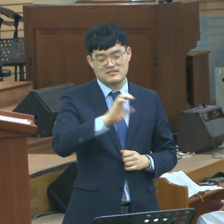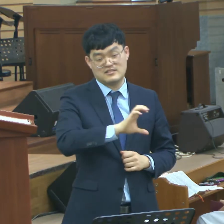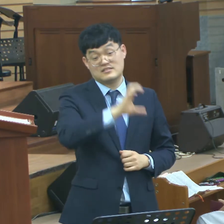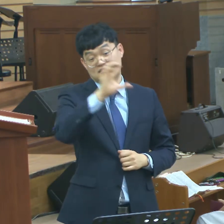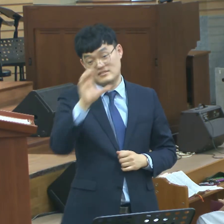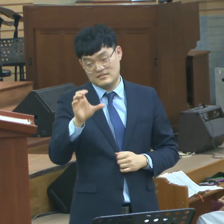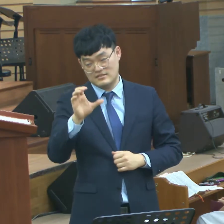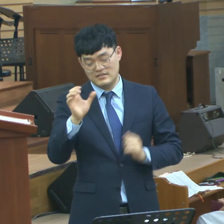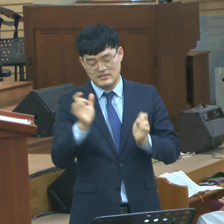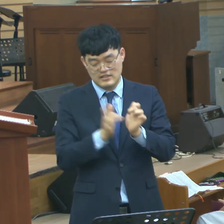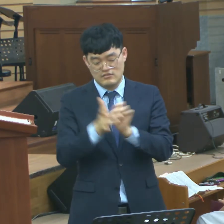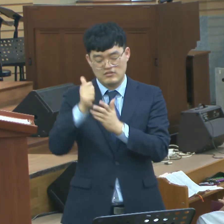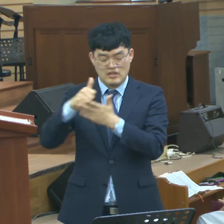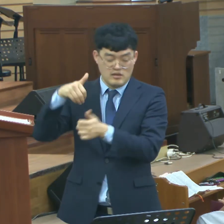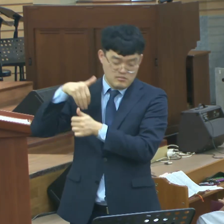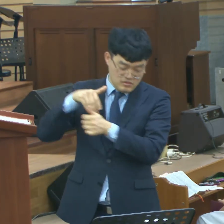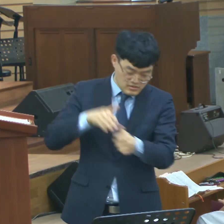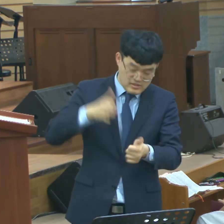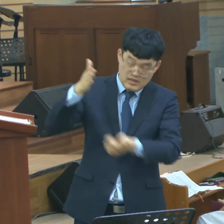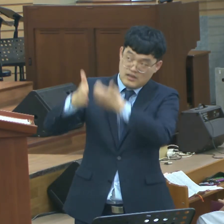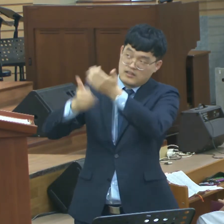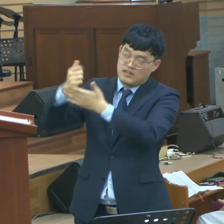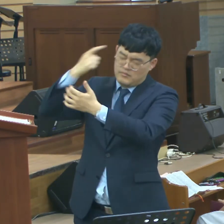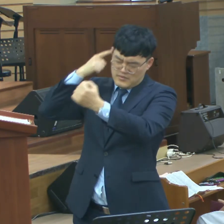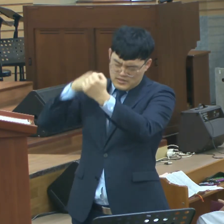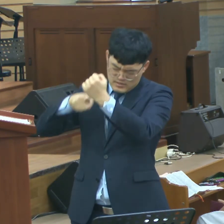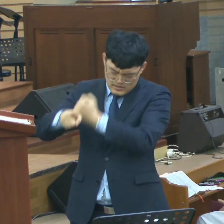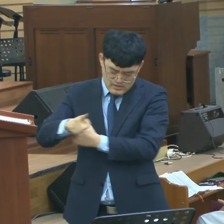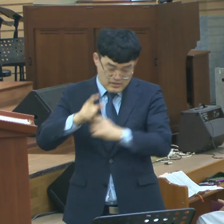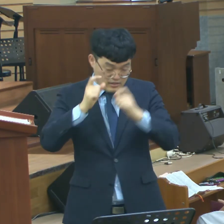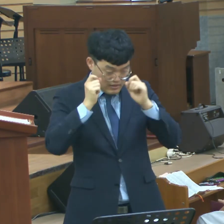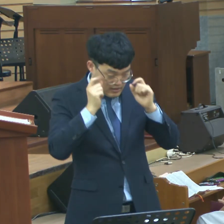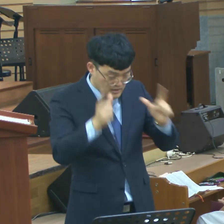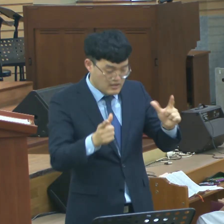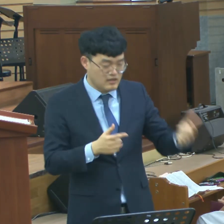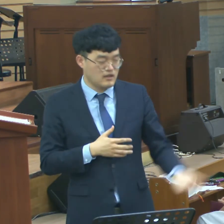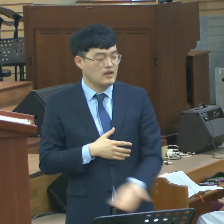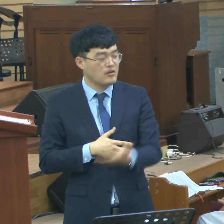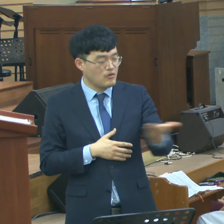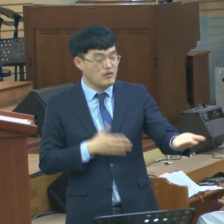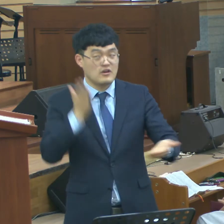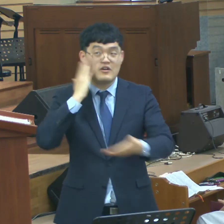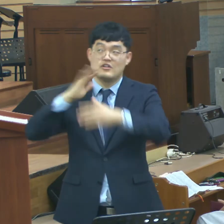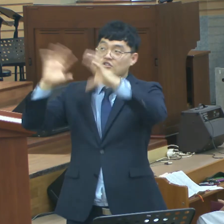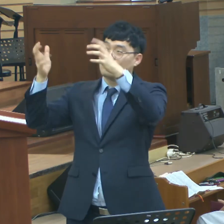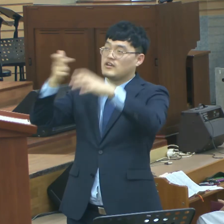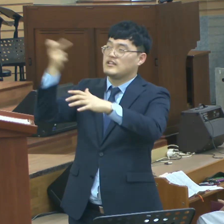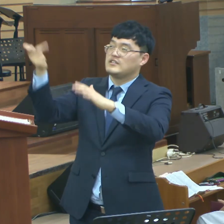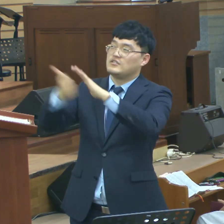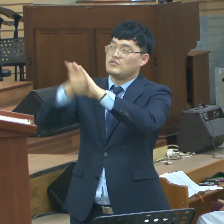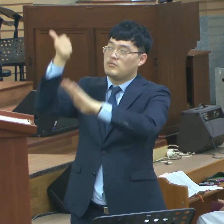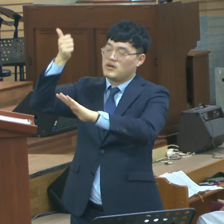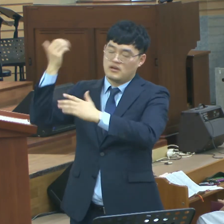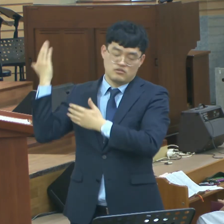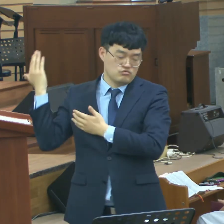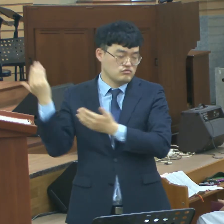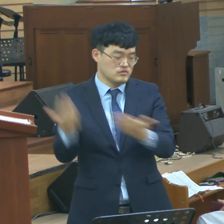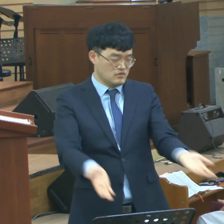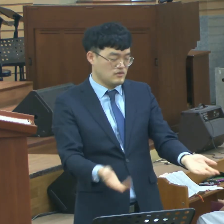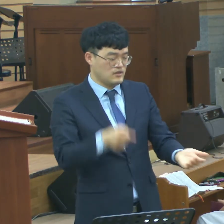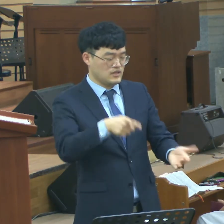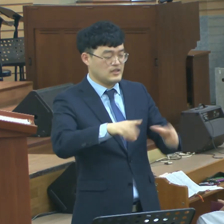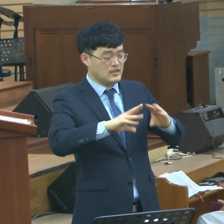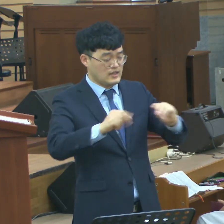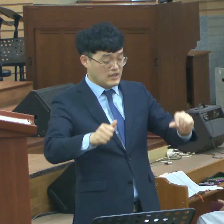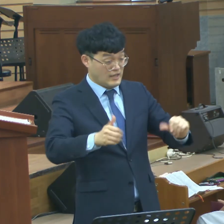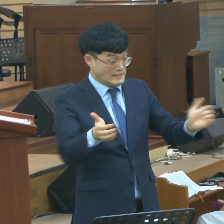성탄절에 예수님 보내주신 하나님의 뜻을 알게 하시고 천국의 큰 소망까지 주셔서 이